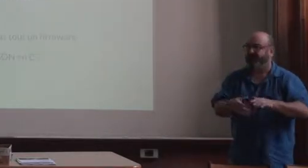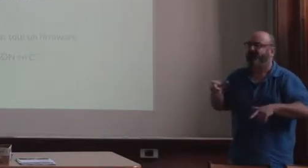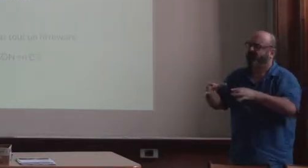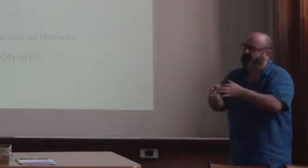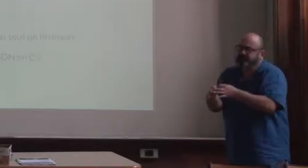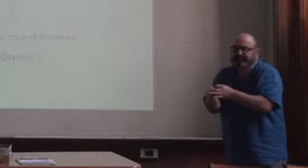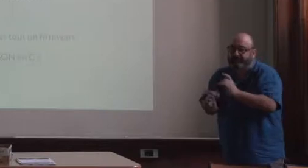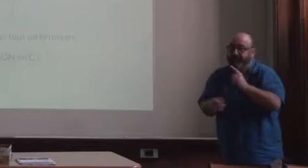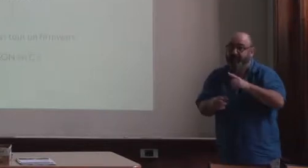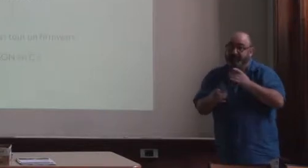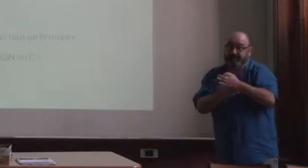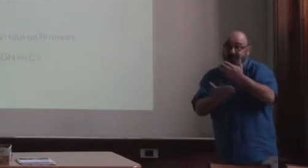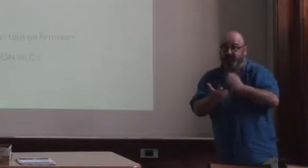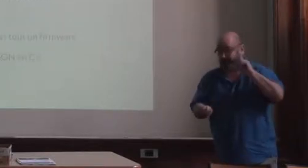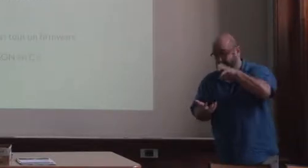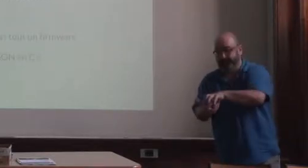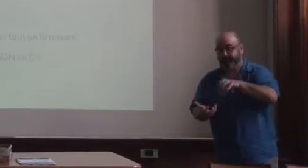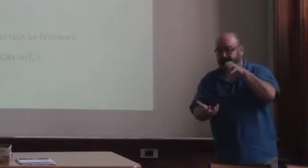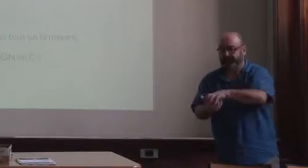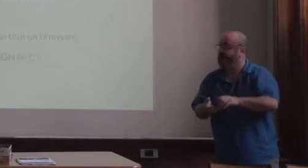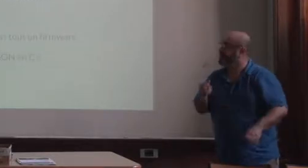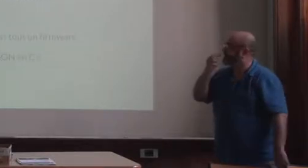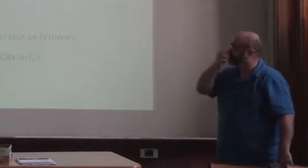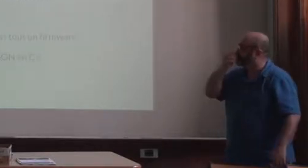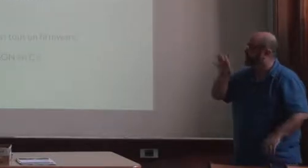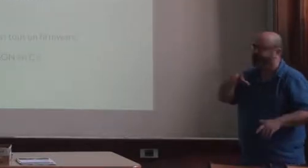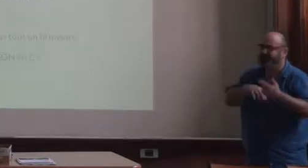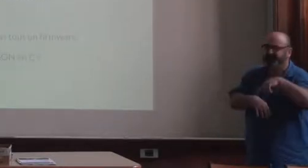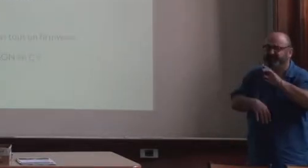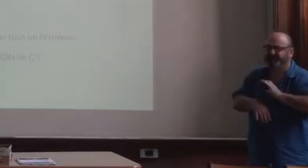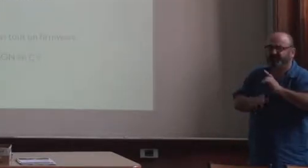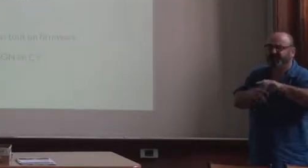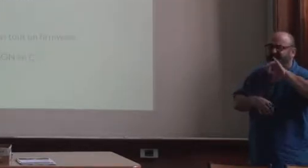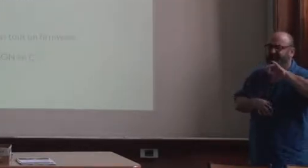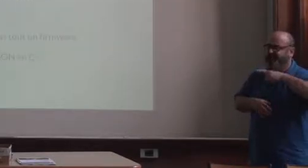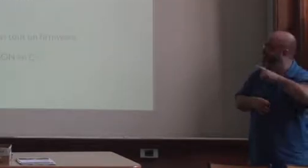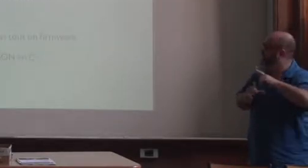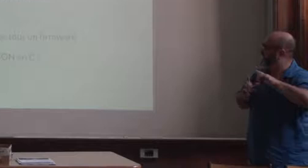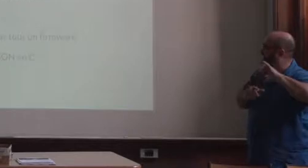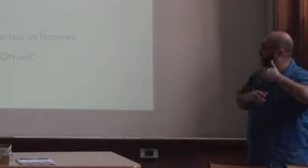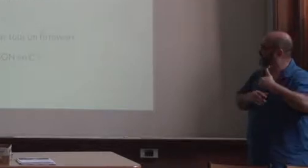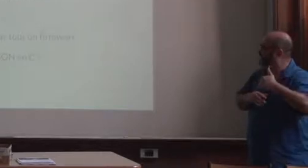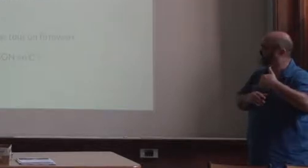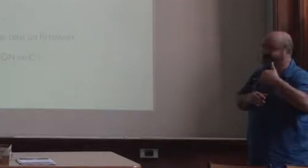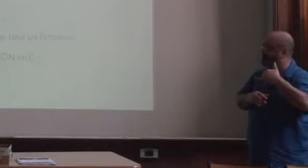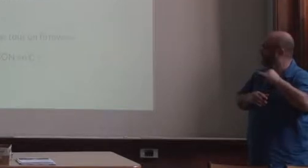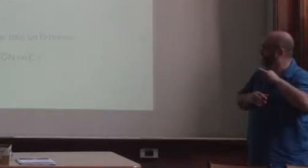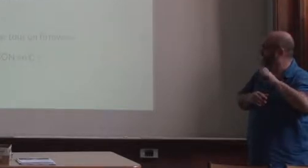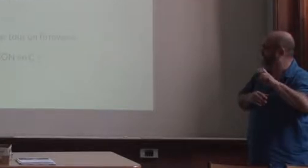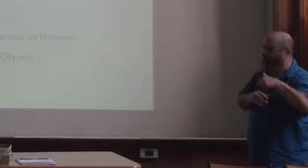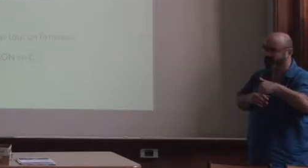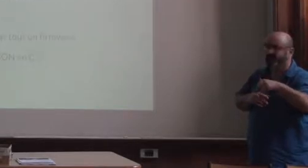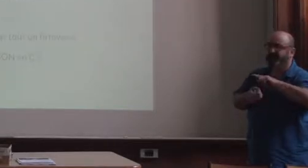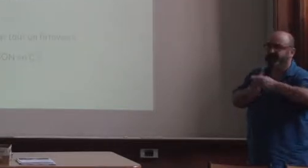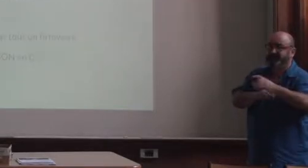c'est la stratégie générale. Et puis, je ne sais pas si vous avez déjà essayé de parser du JSON en C. Quelqu'un ici?